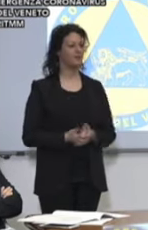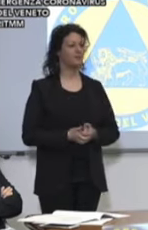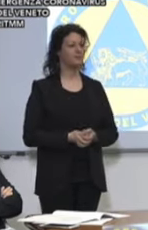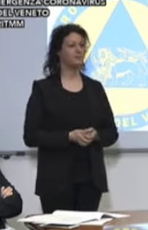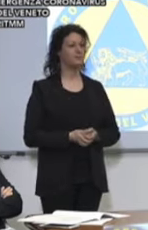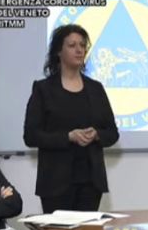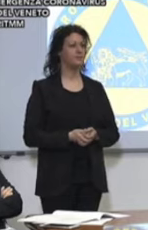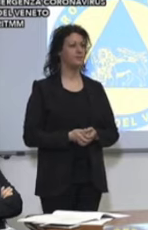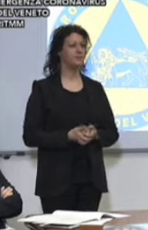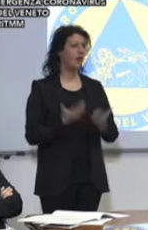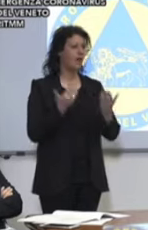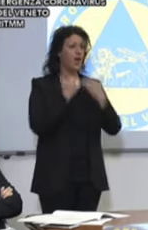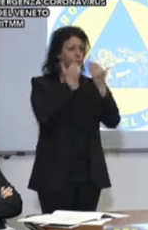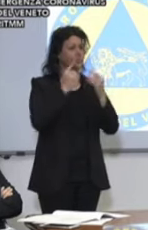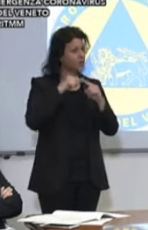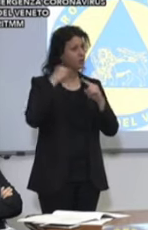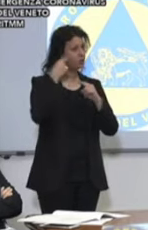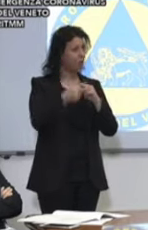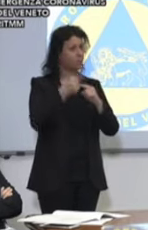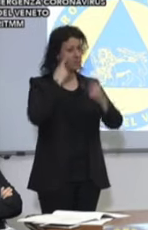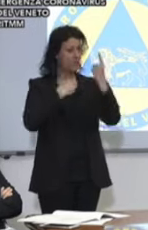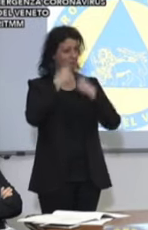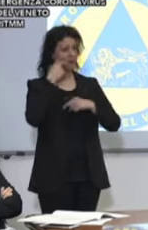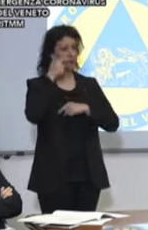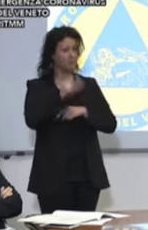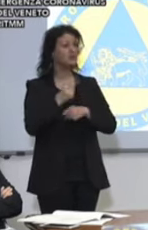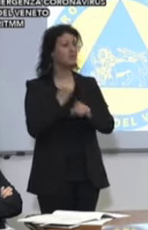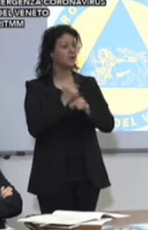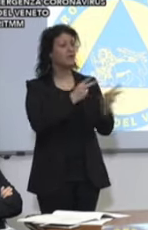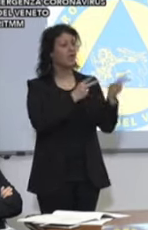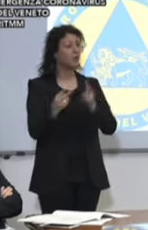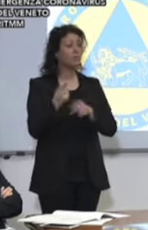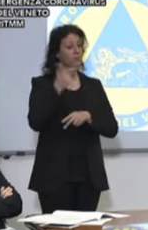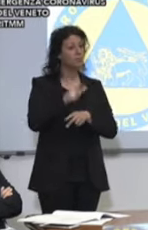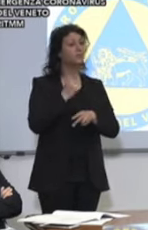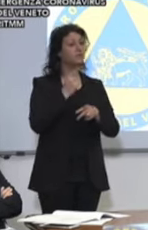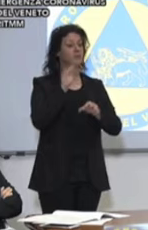È inutile piangere poi perché ti tocca essere ricoverato, sottoporti a cure o